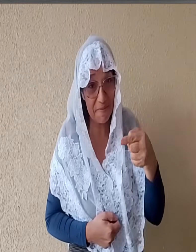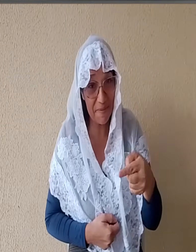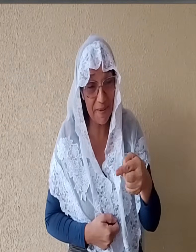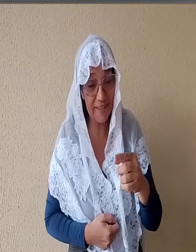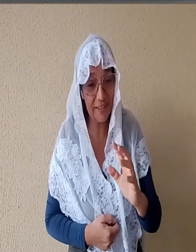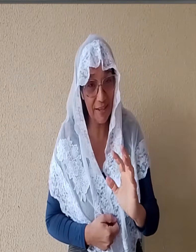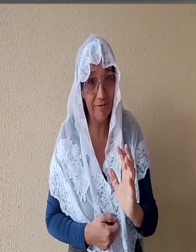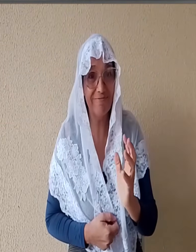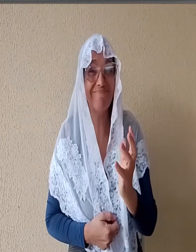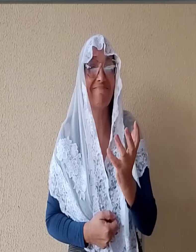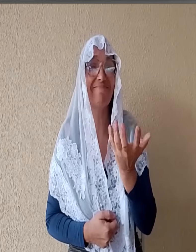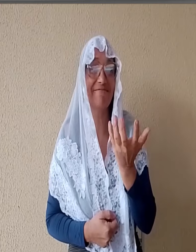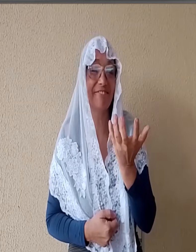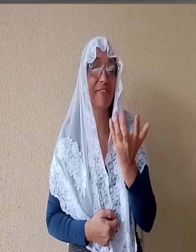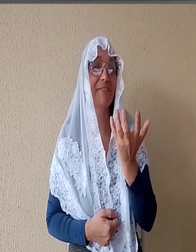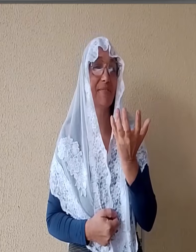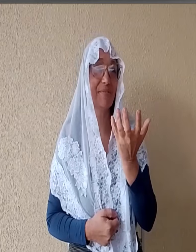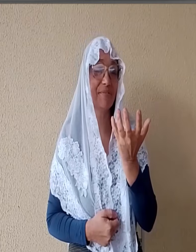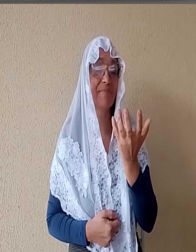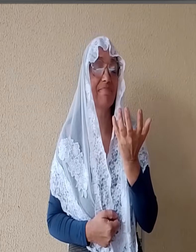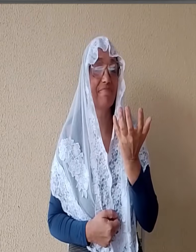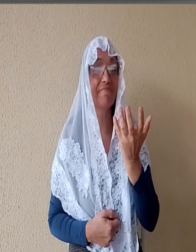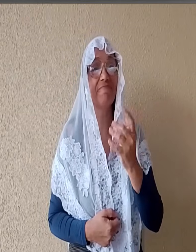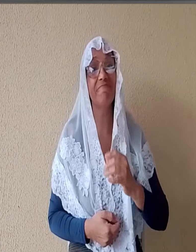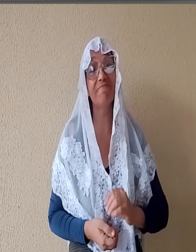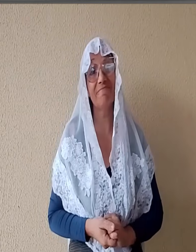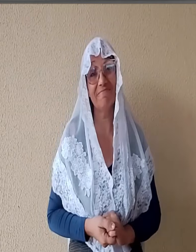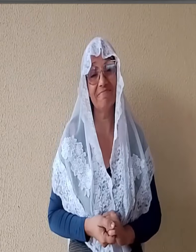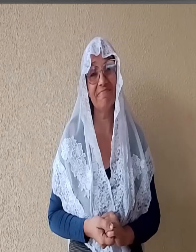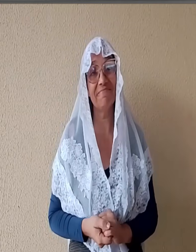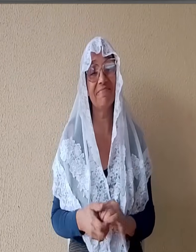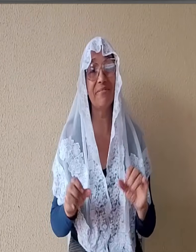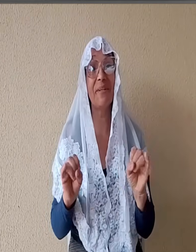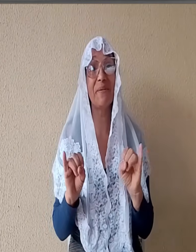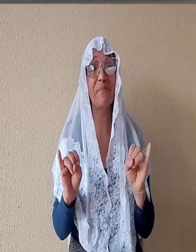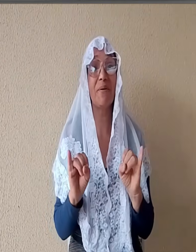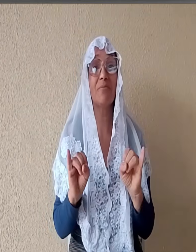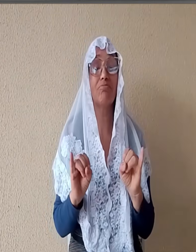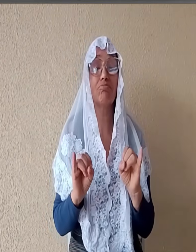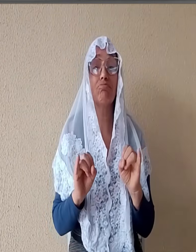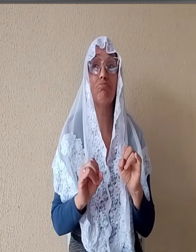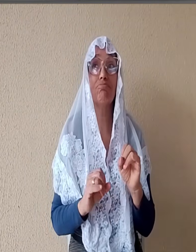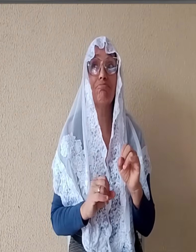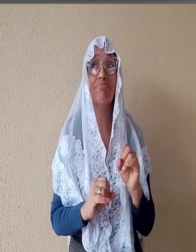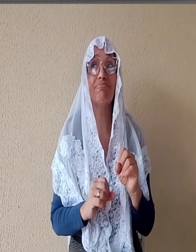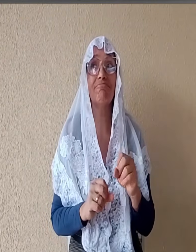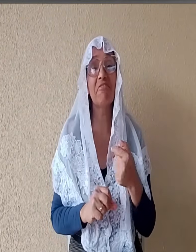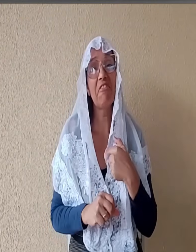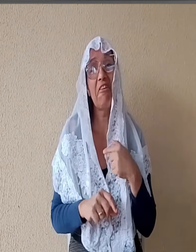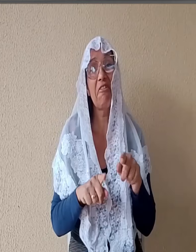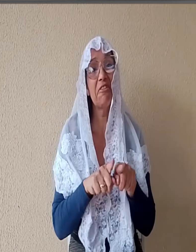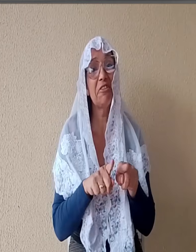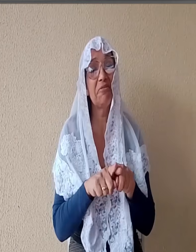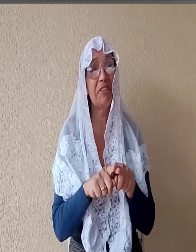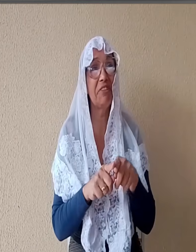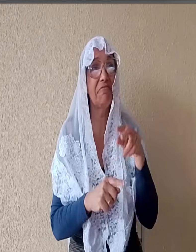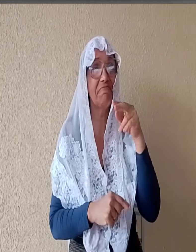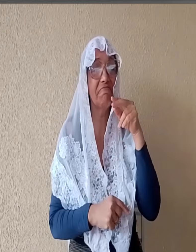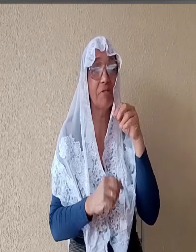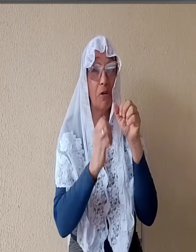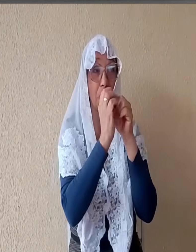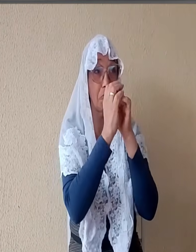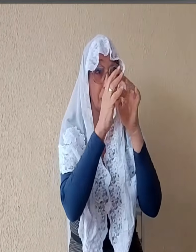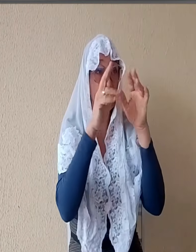próprio anjo falou que eu ia ser ancião. Achava que era na congregação. mas hoje é aqui. Mas para você saber